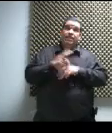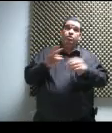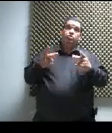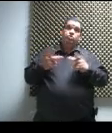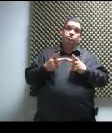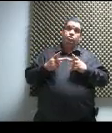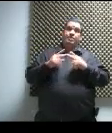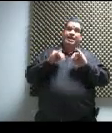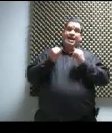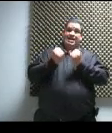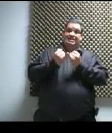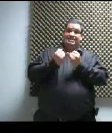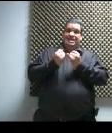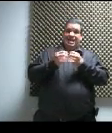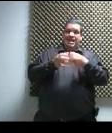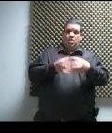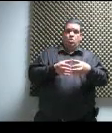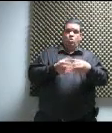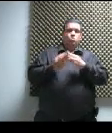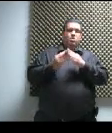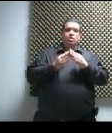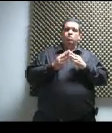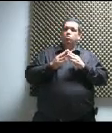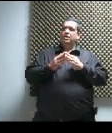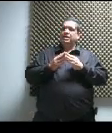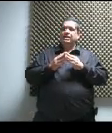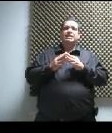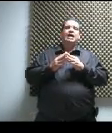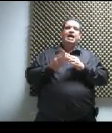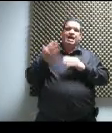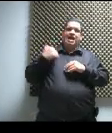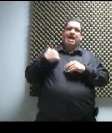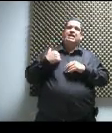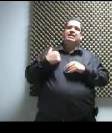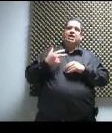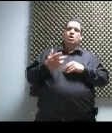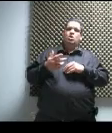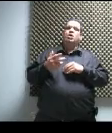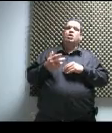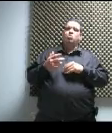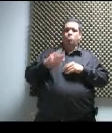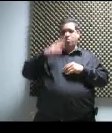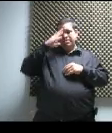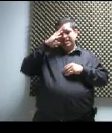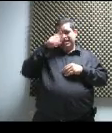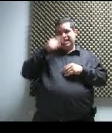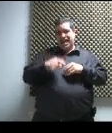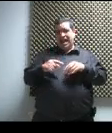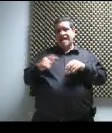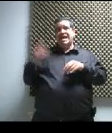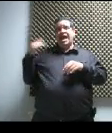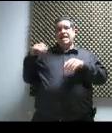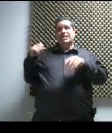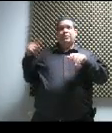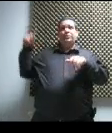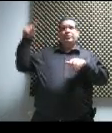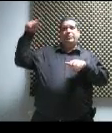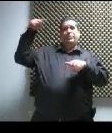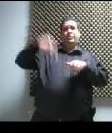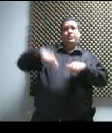bien aislado. Una comunidad que sufrió los embates de una presencia militar. Y de hecho, si vamos a buscar, nace de ahí